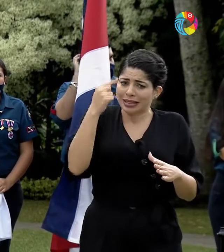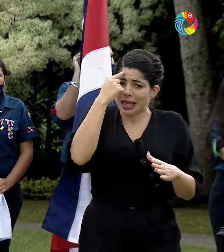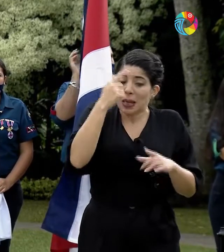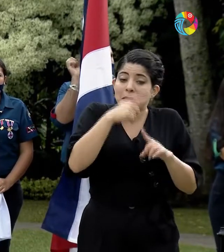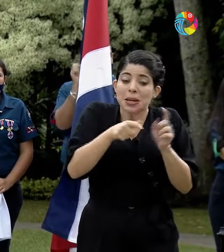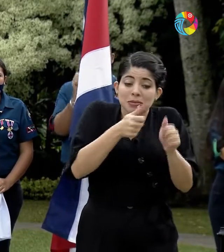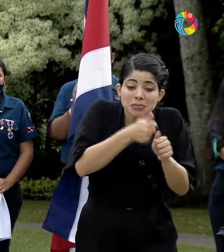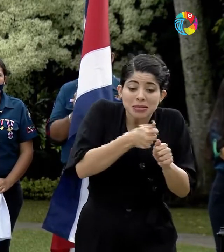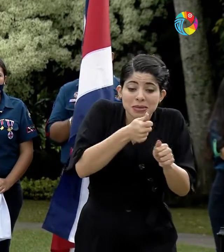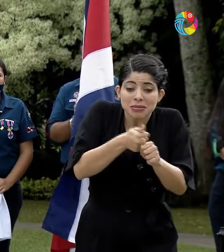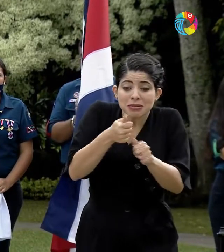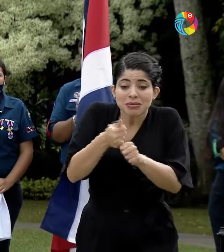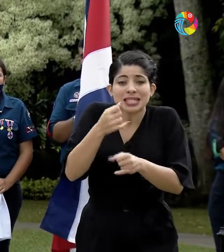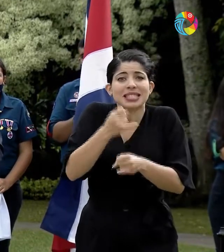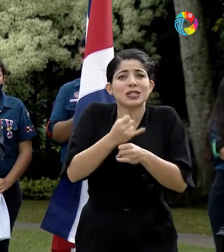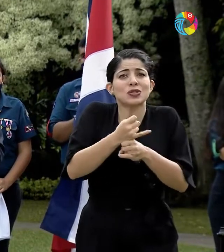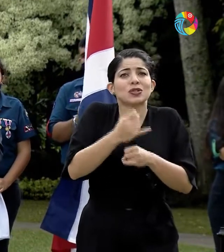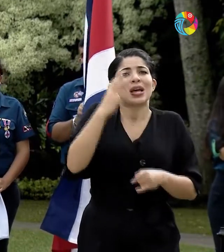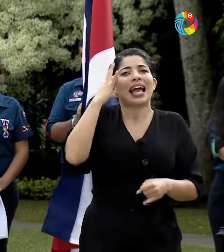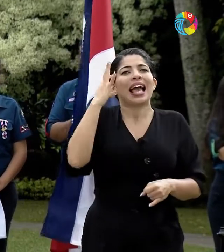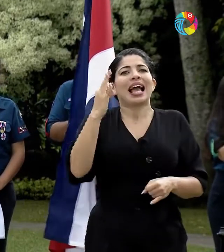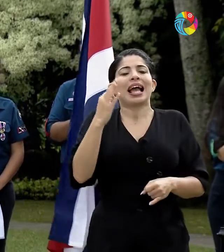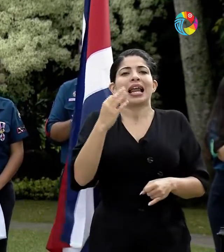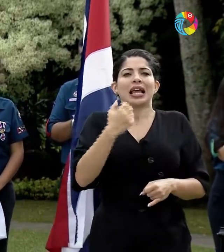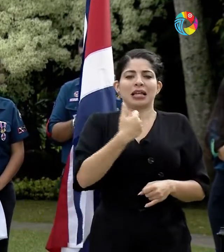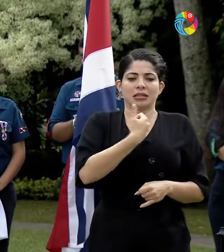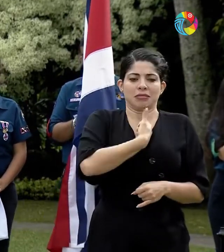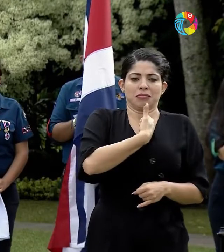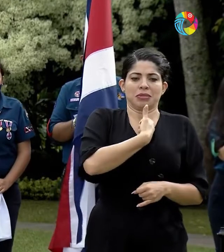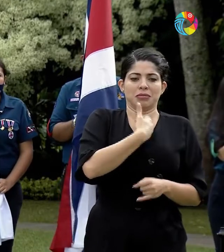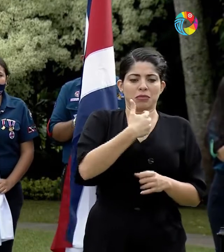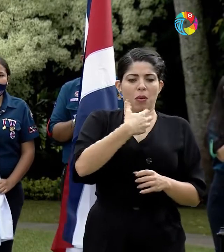propias instituciones se creen fines en sí mismo.